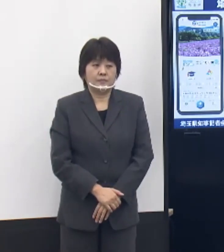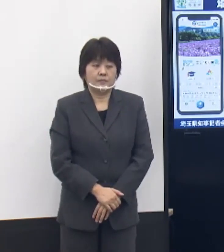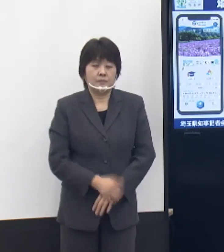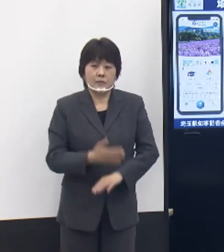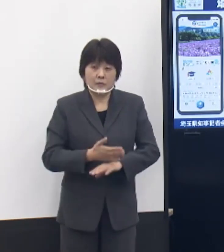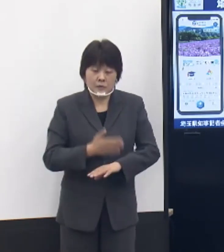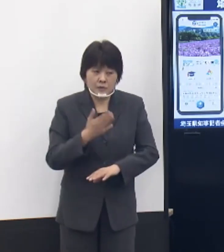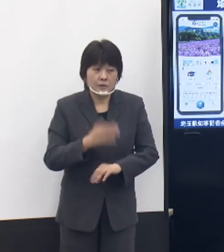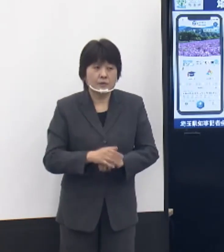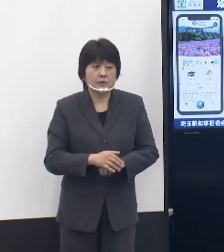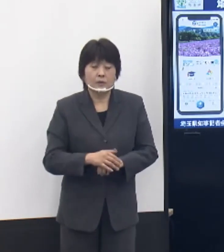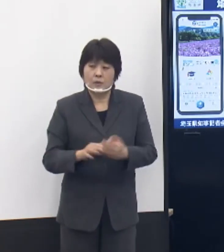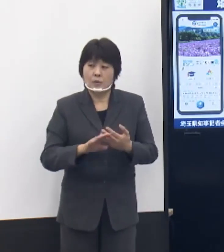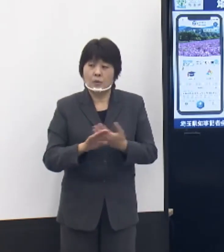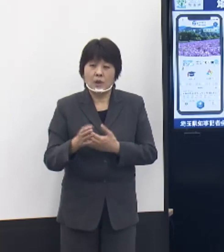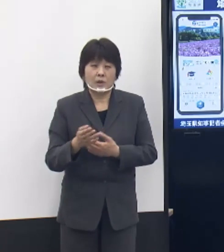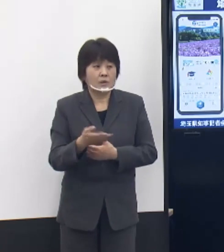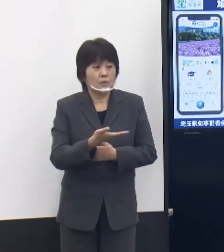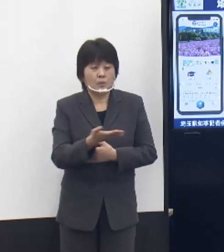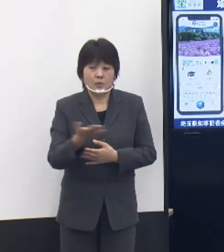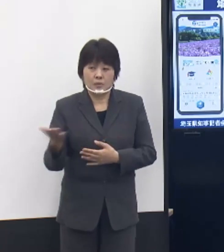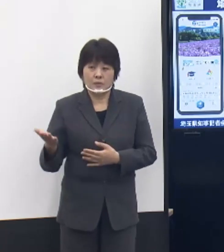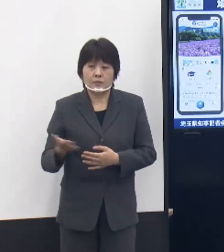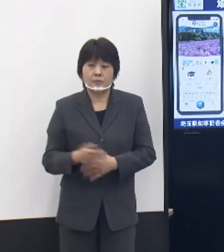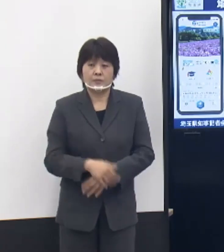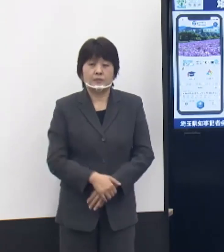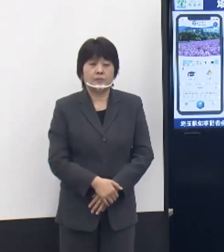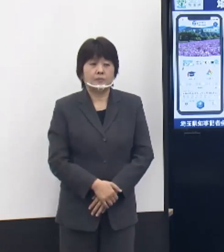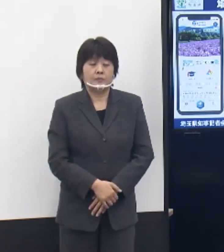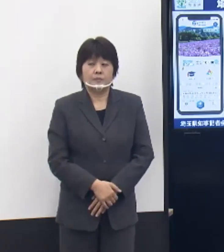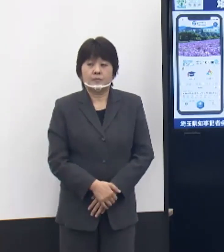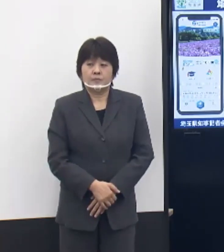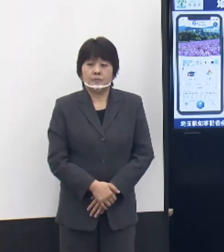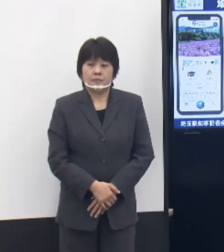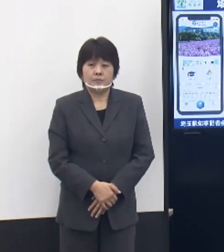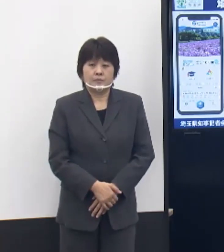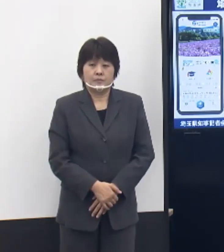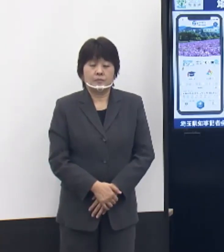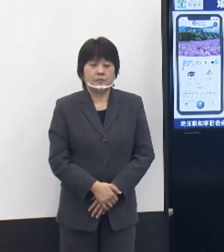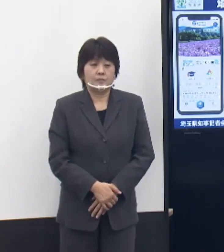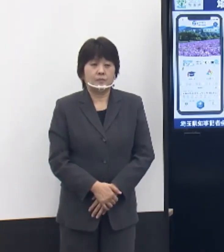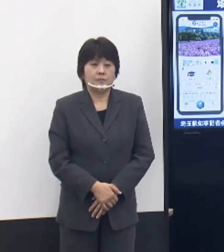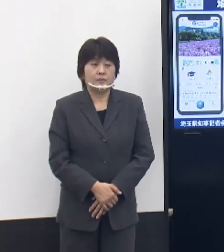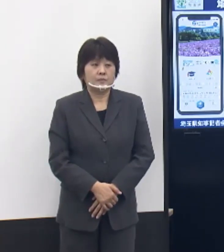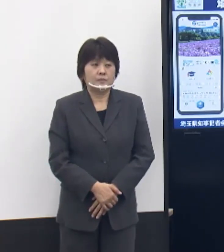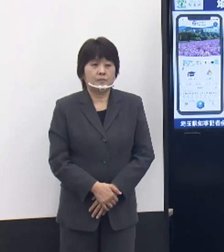ございます。感謝質問、その他の質問ございましたら各社さんお願いします。